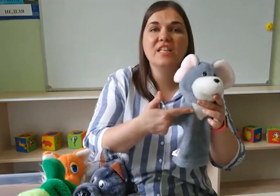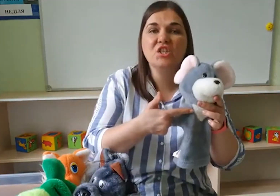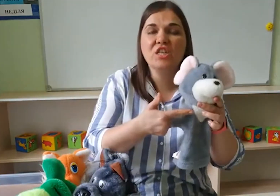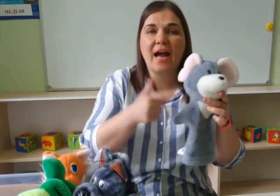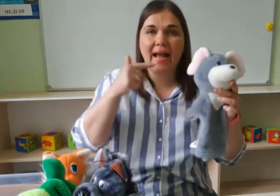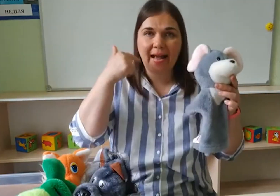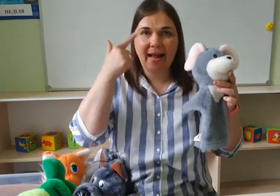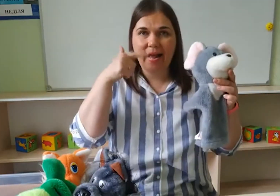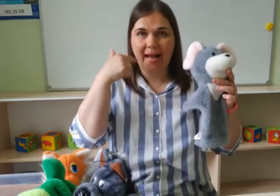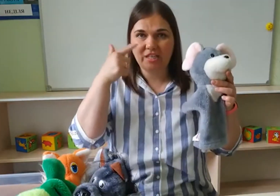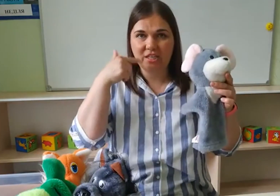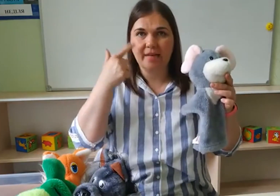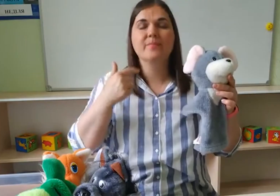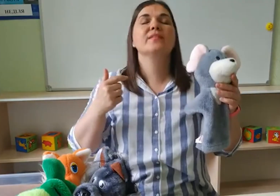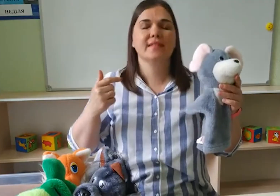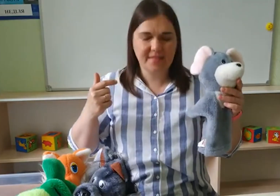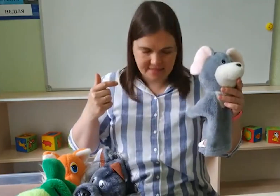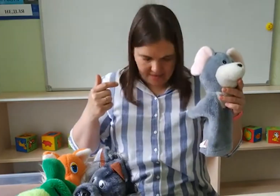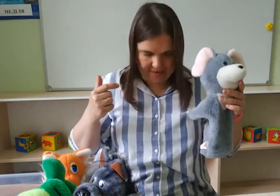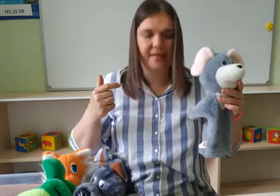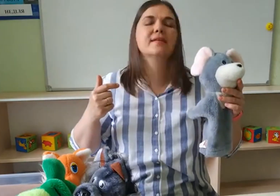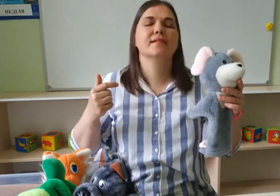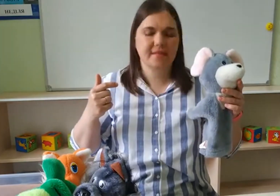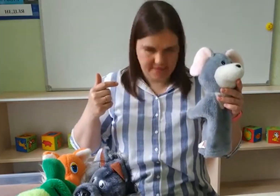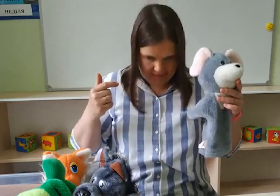Миша каже: так, так.